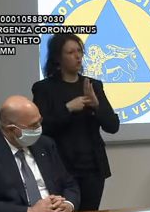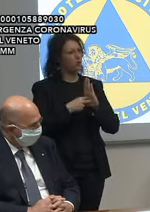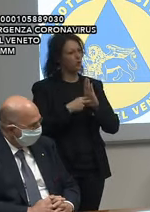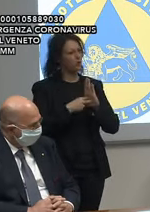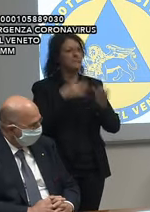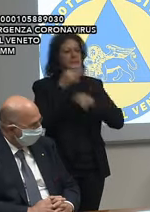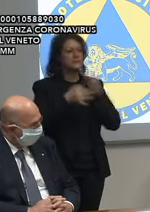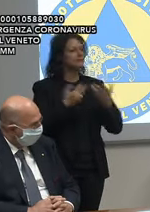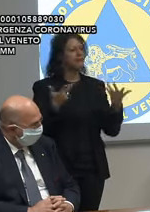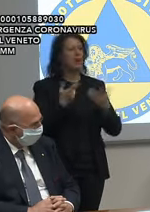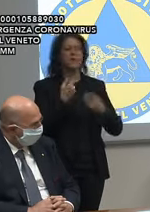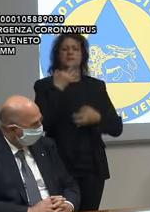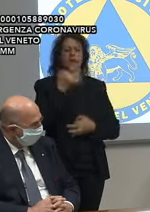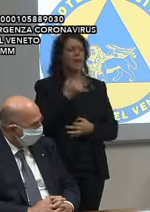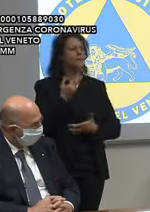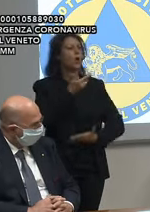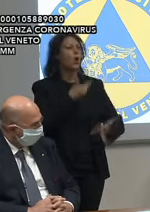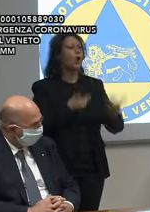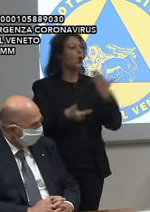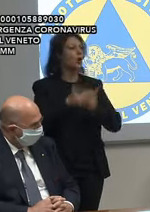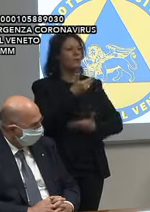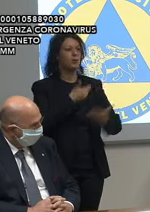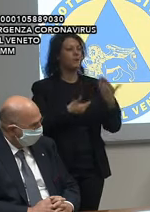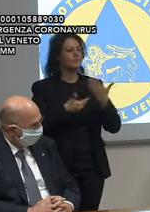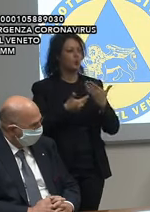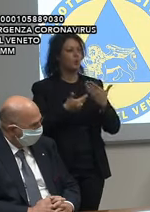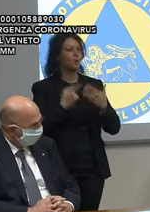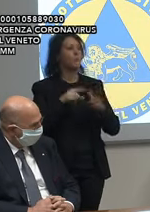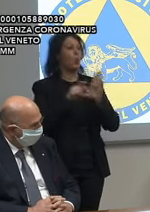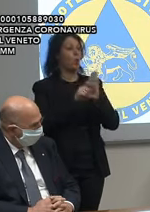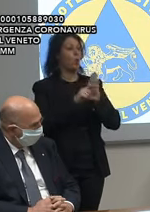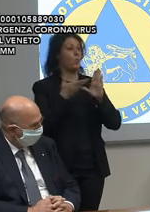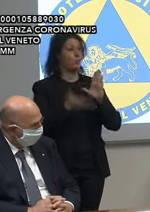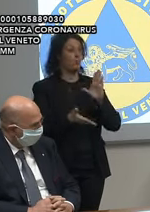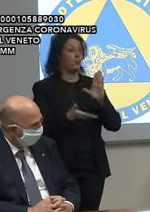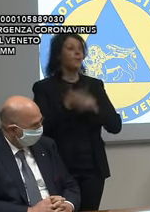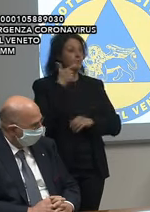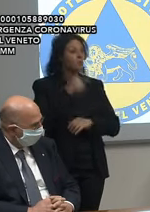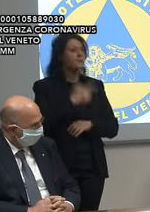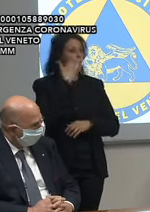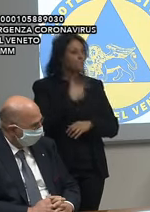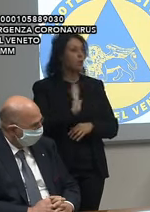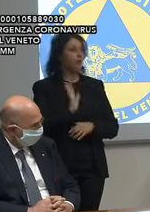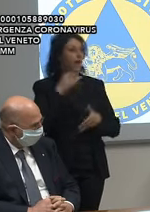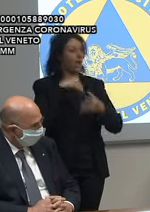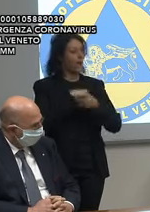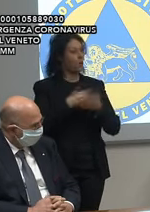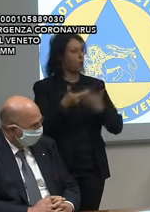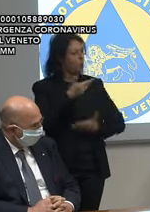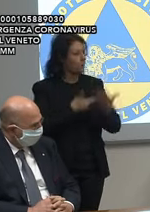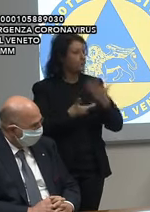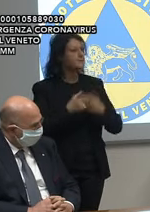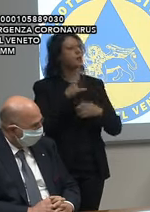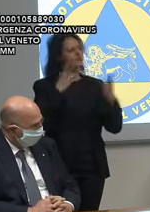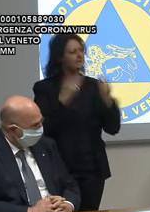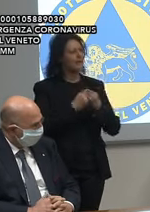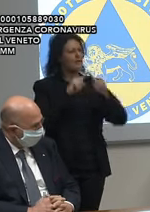massima collaborazione da parte dell'amministrazione comunale, perché vogliamo avere l'ospedale in collaborazione con la